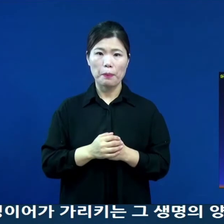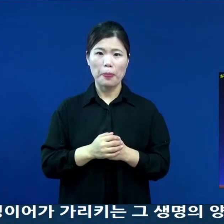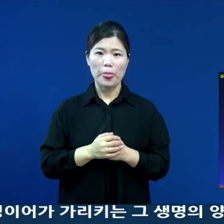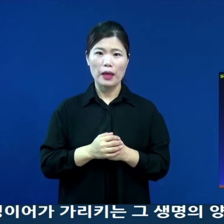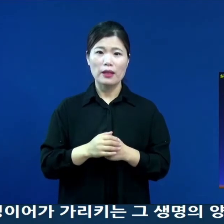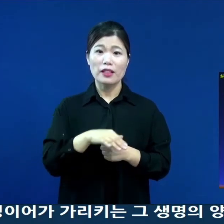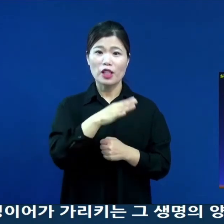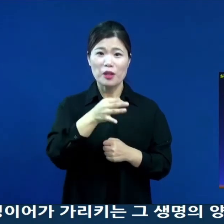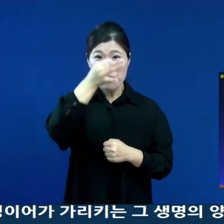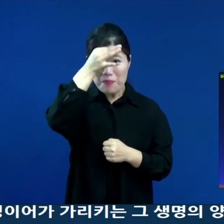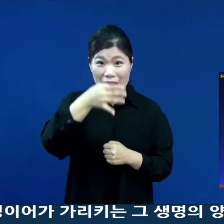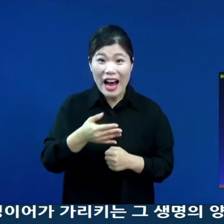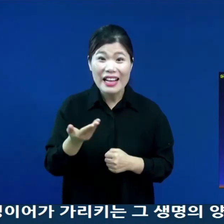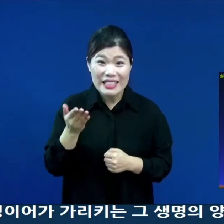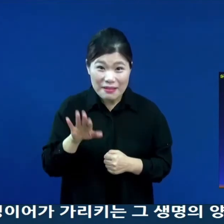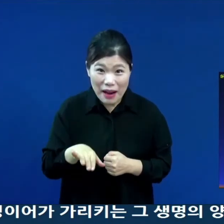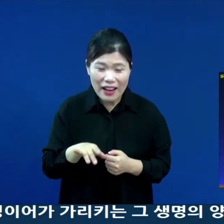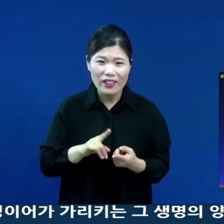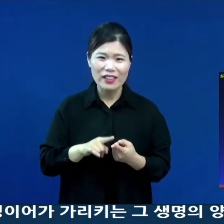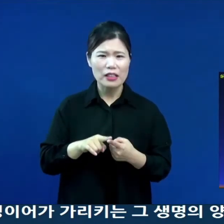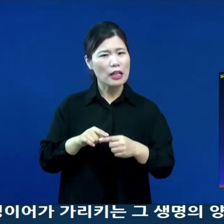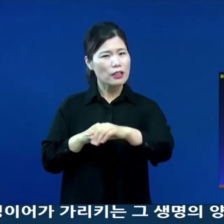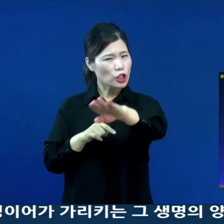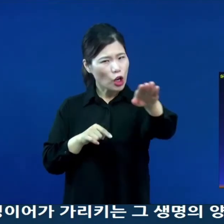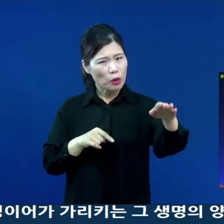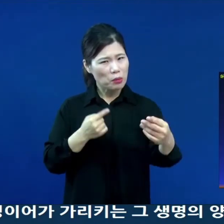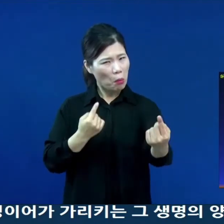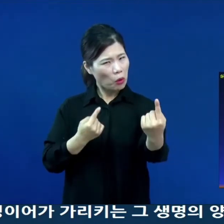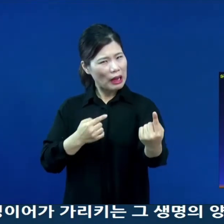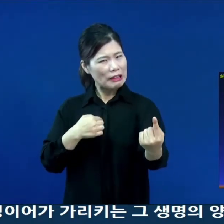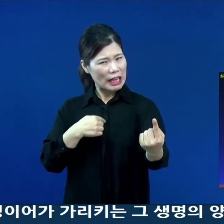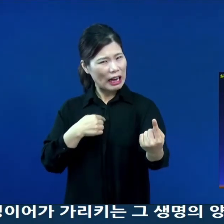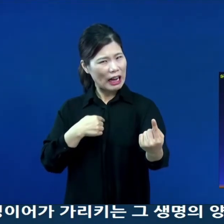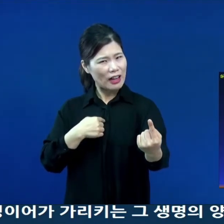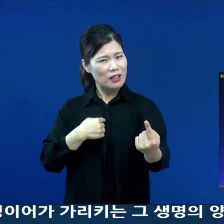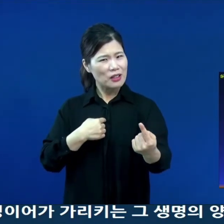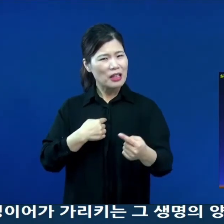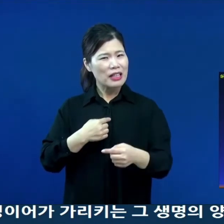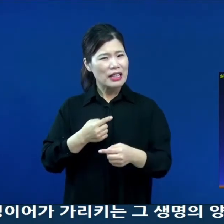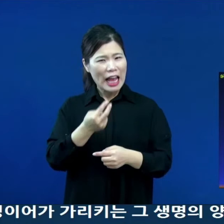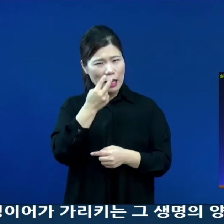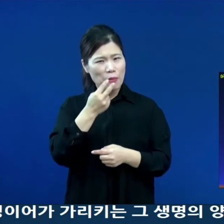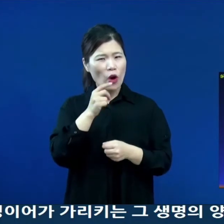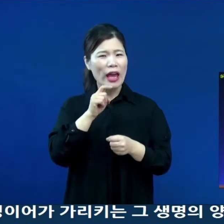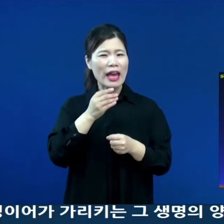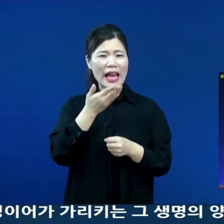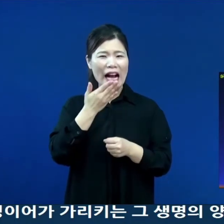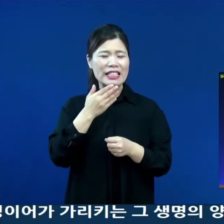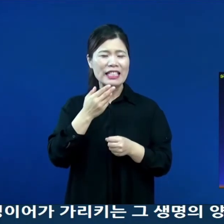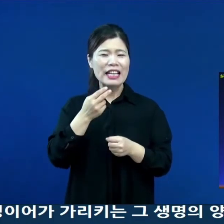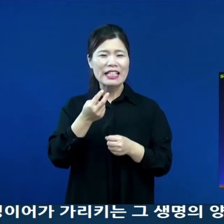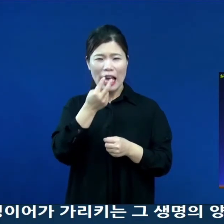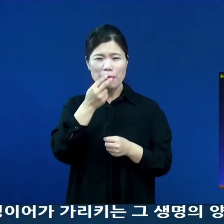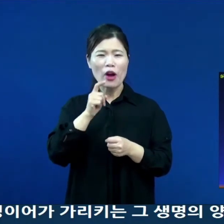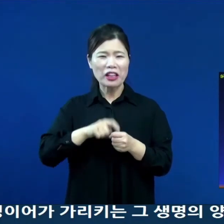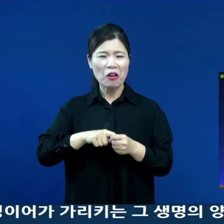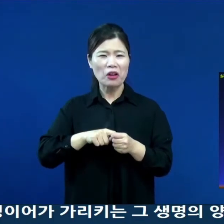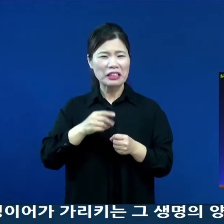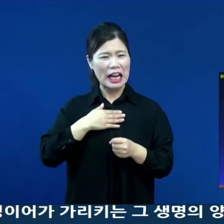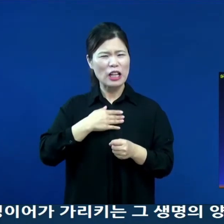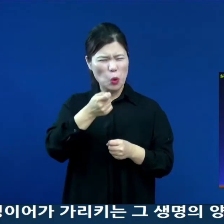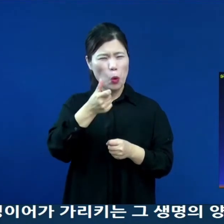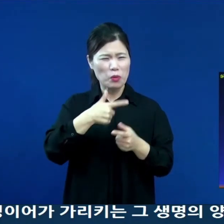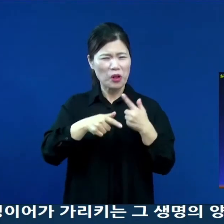신뢰가 될지 모르지만 제가 여러분보다는 생명의 양식, 생명의 떡을 조금 더 많이 알고 있는 것 같아요. 왜냐하면 생명의 양,